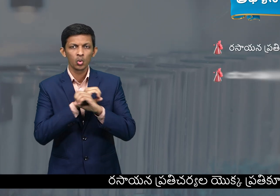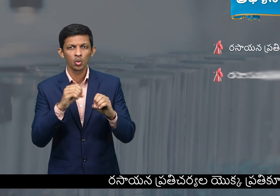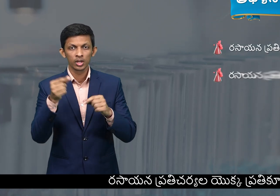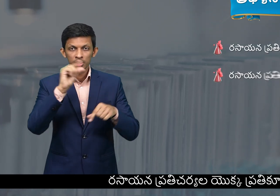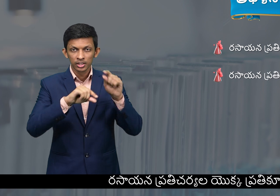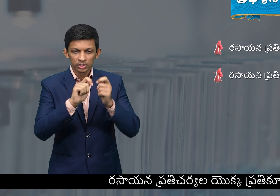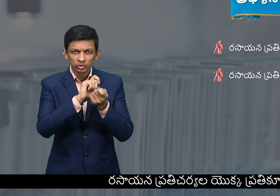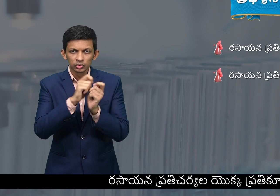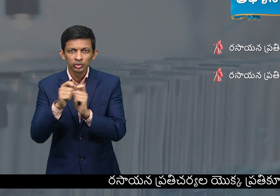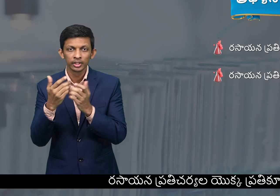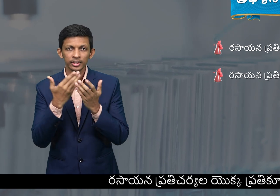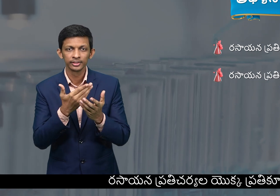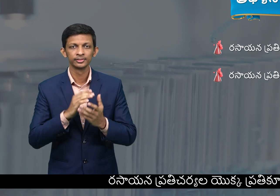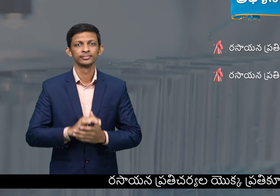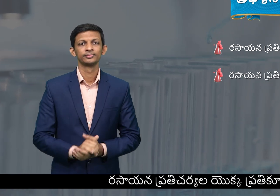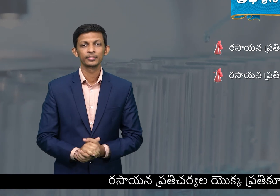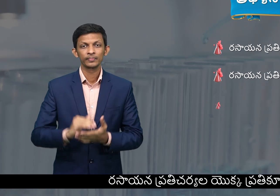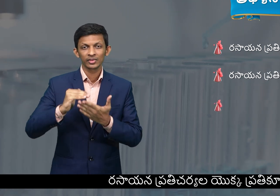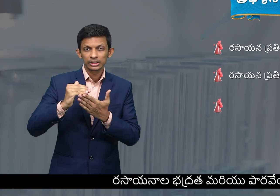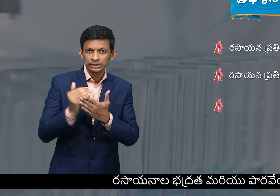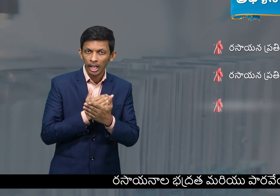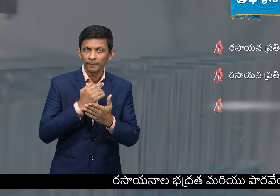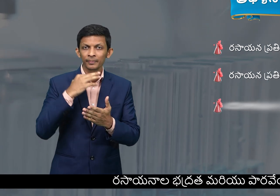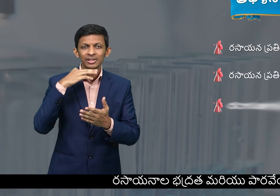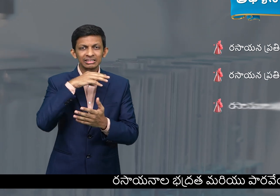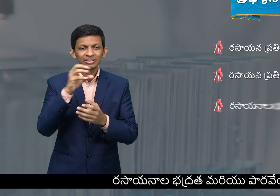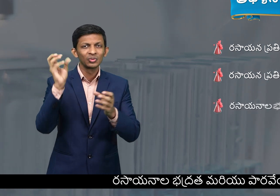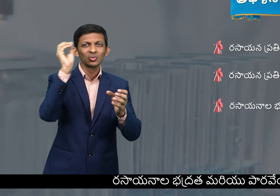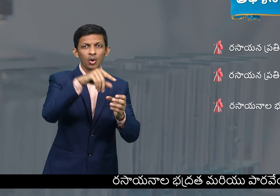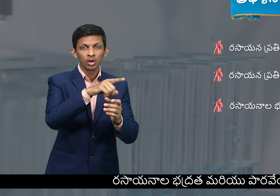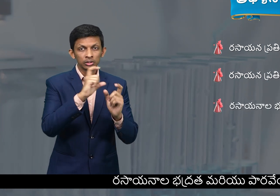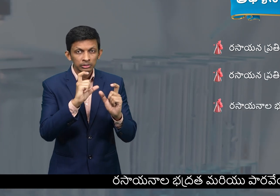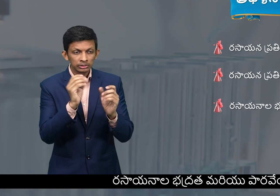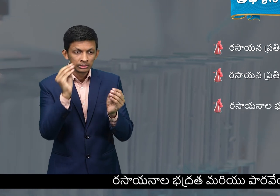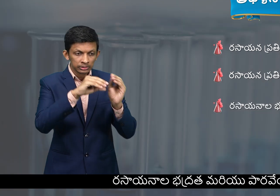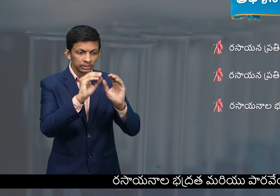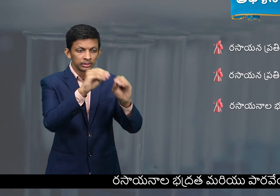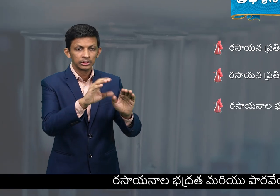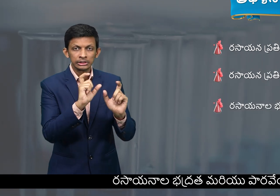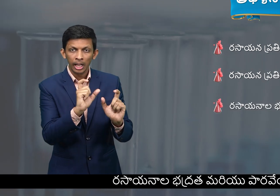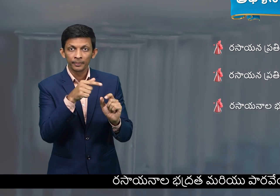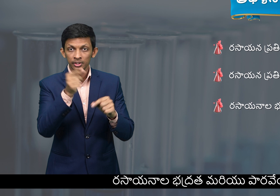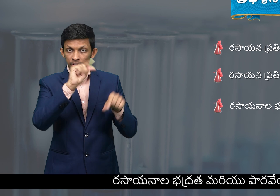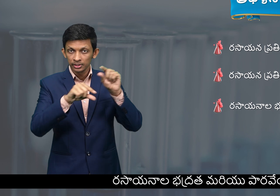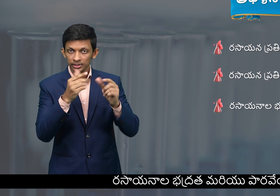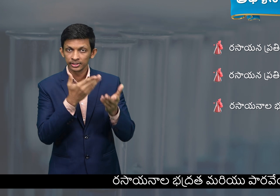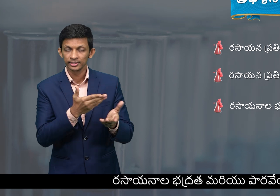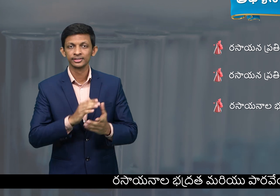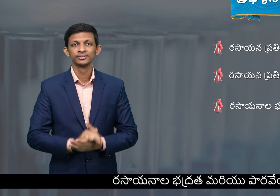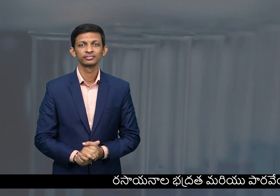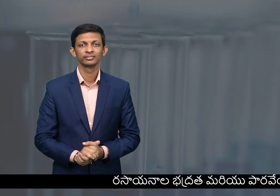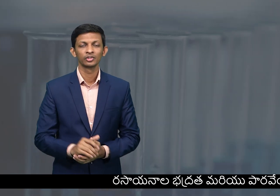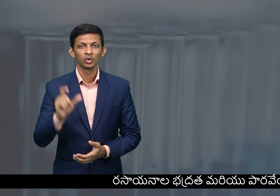రసాయన ప్రతిచర్యల యొక్క ప్రతికూలతలు, రసాయనాల భద్రత మరియు పారవేయడం,